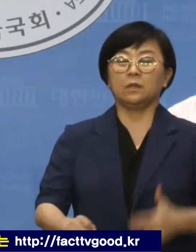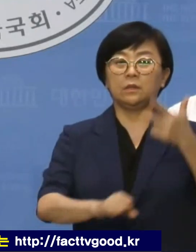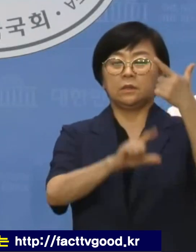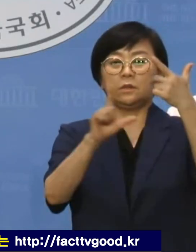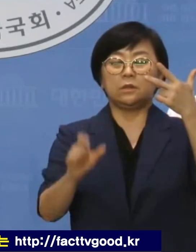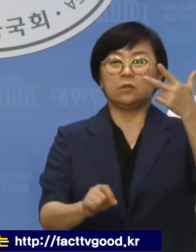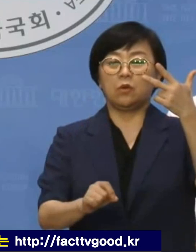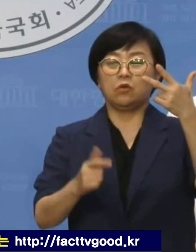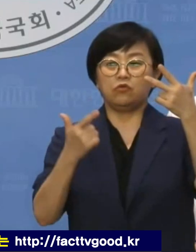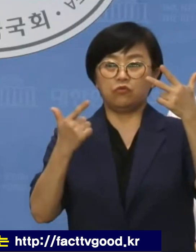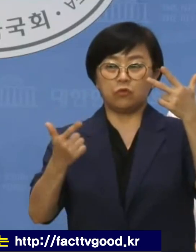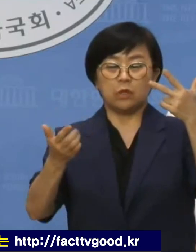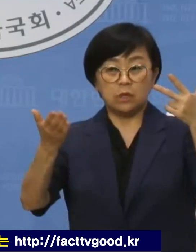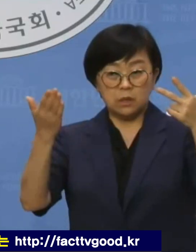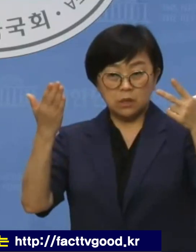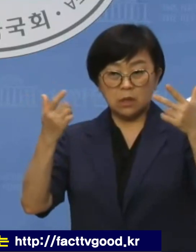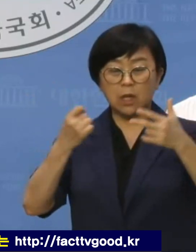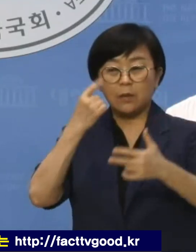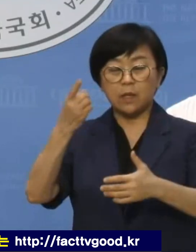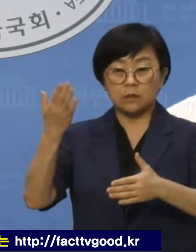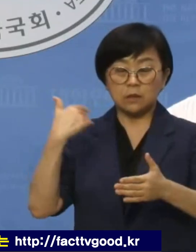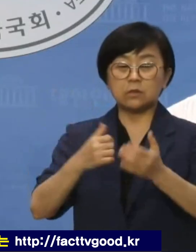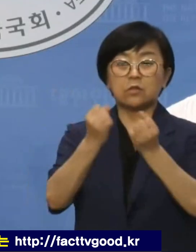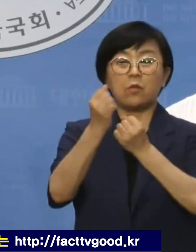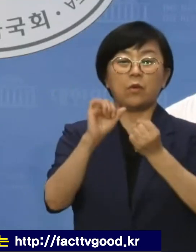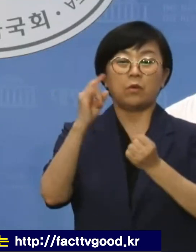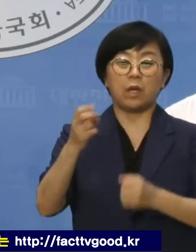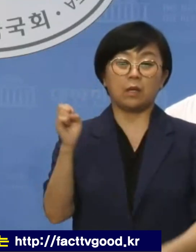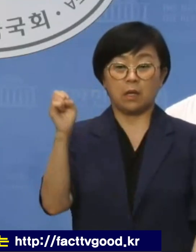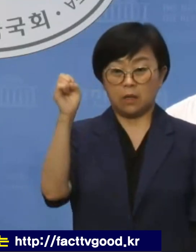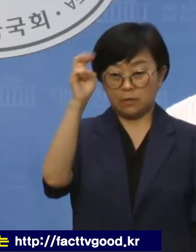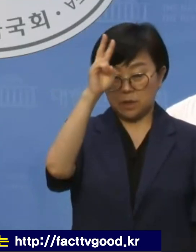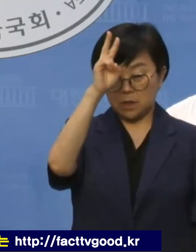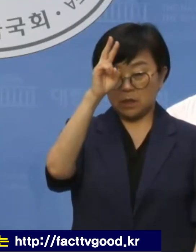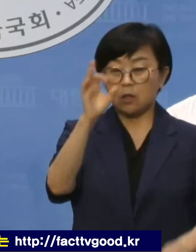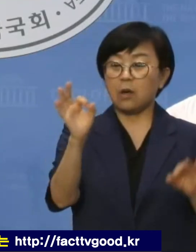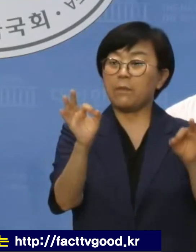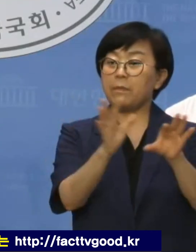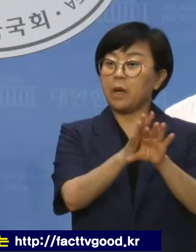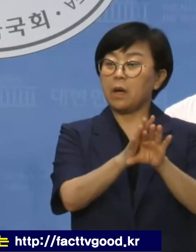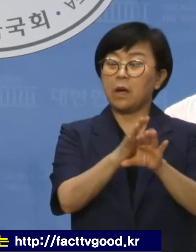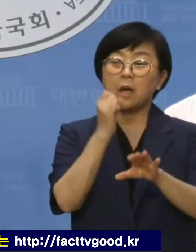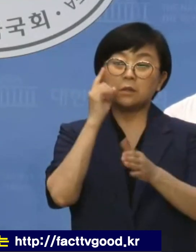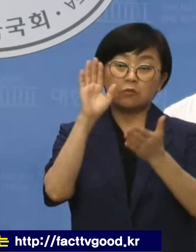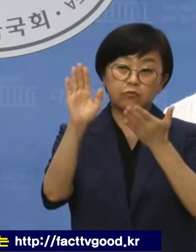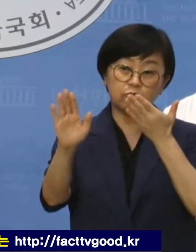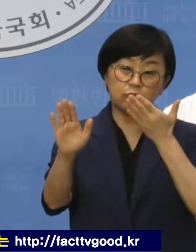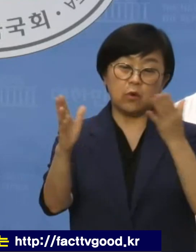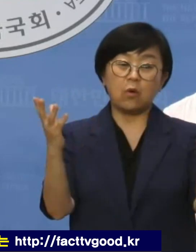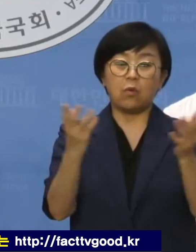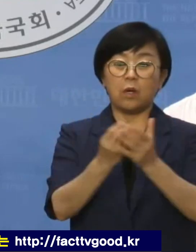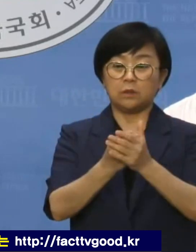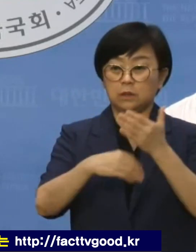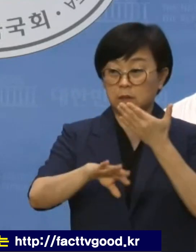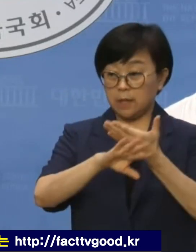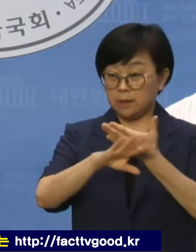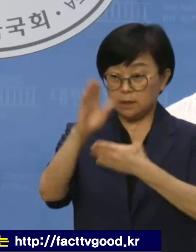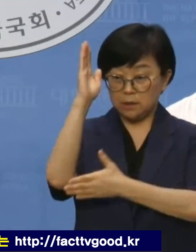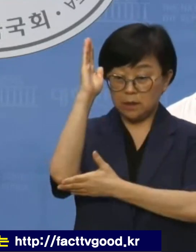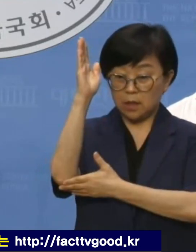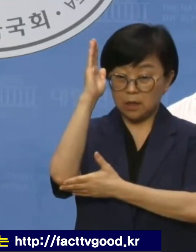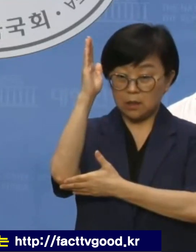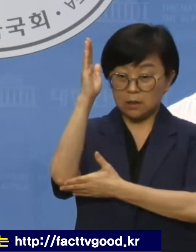6일 예정되었던 설명회는 갑작스럽게 무산되고 나서 지금 한 달여가 지난 후 완전히 다른